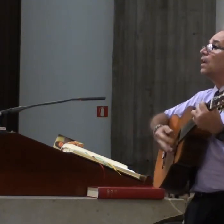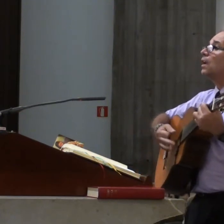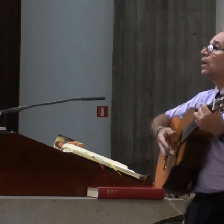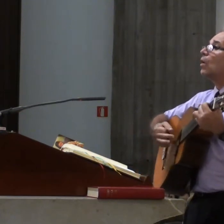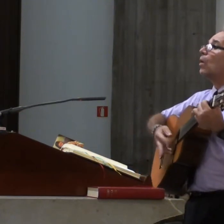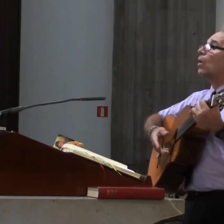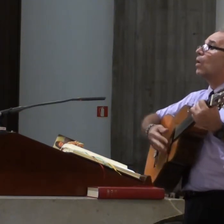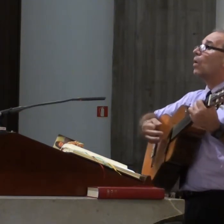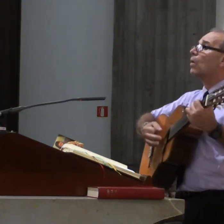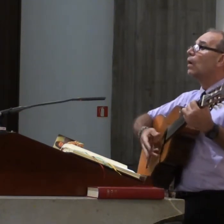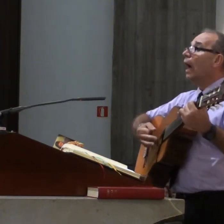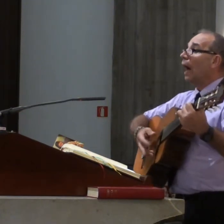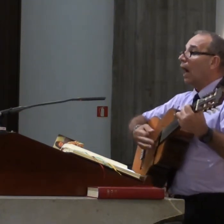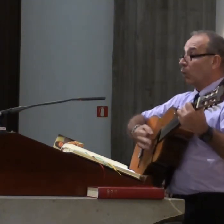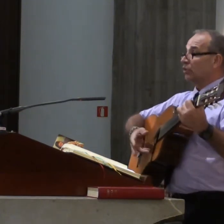vacío